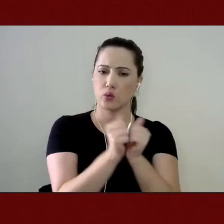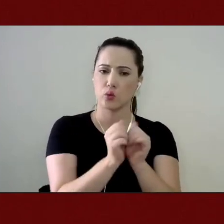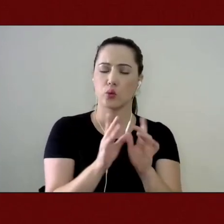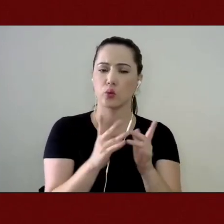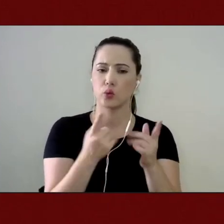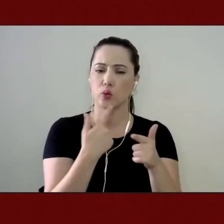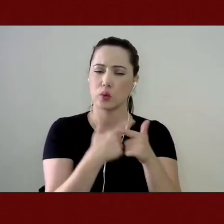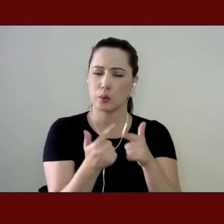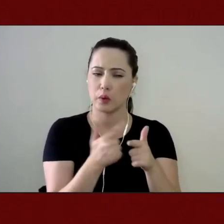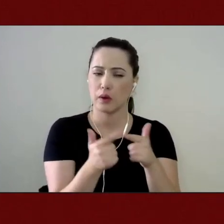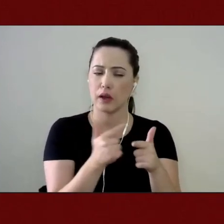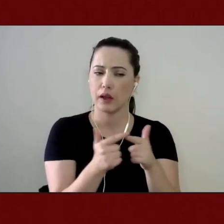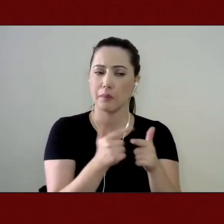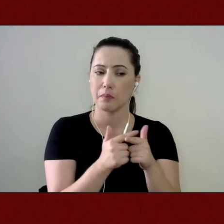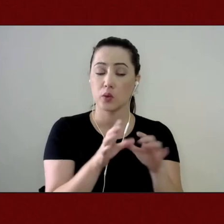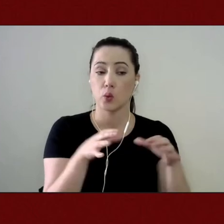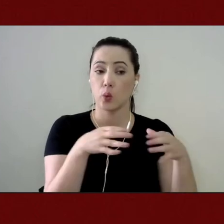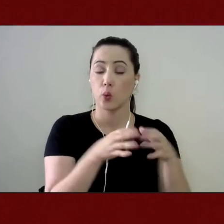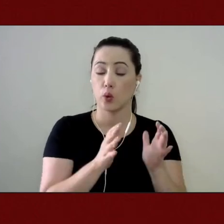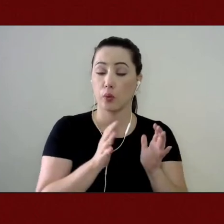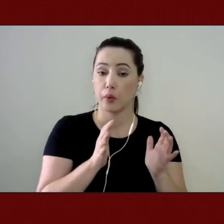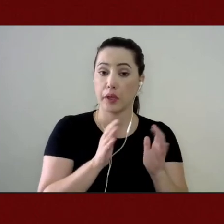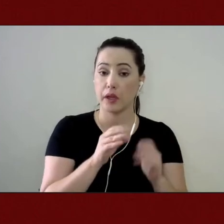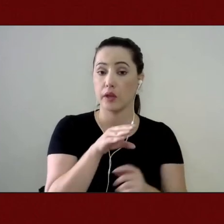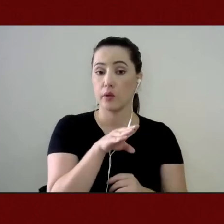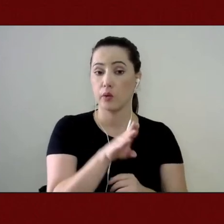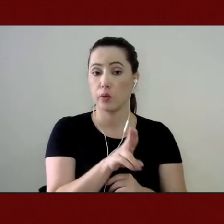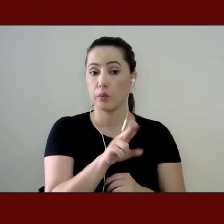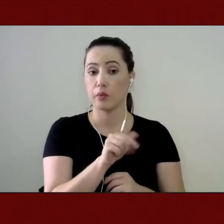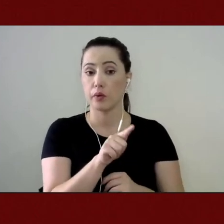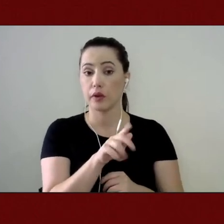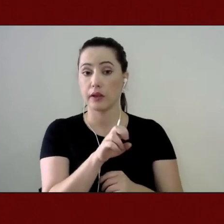para diferenciar sua ordem oligárquica.